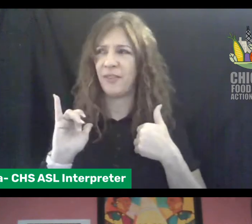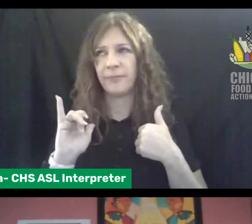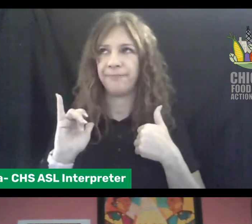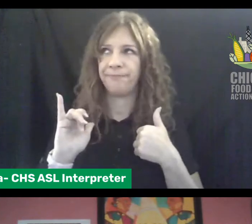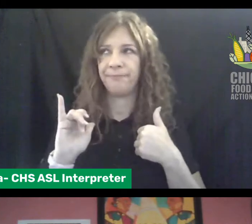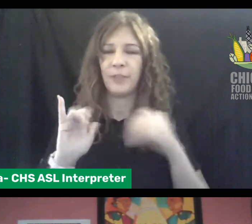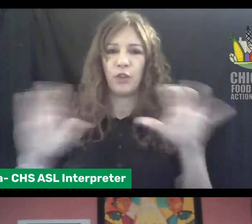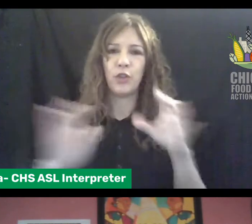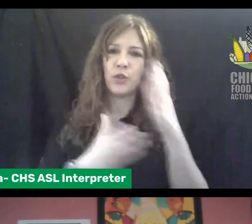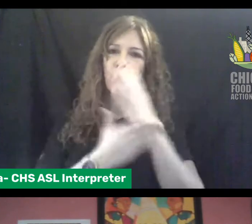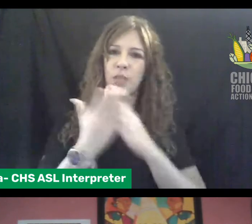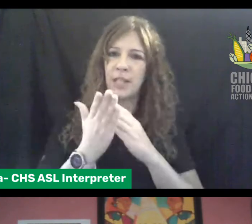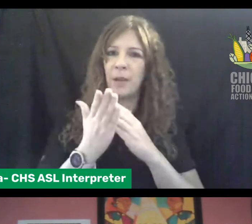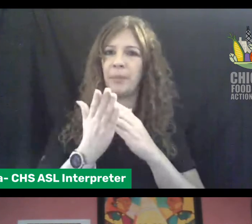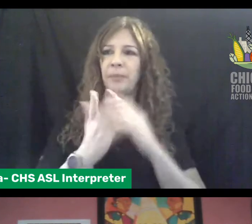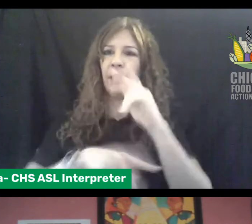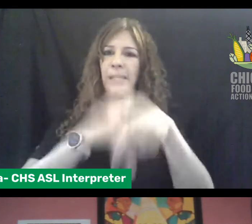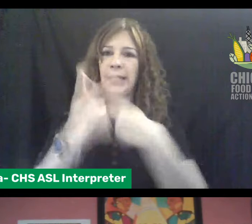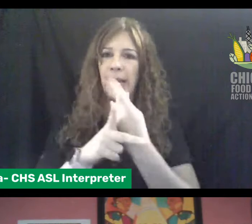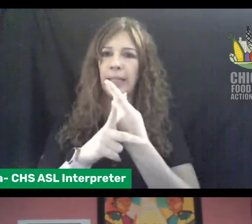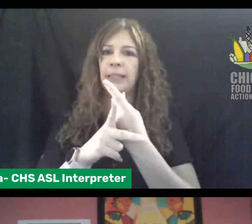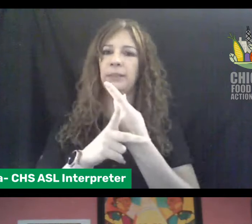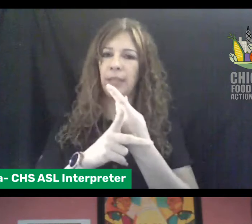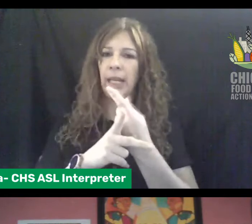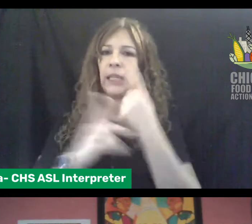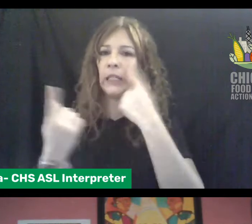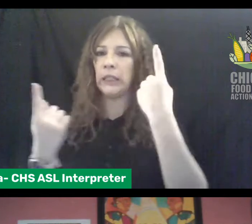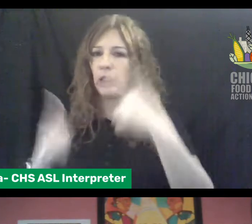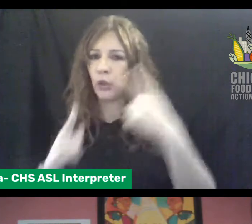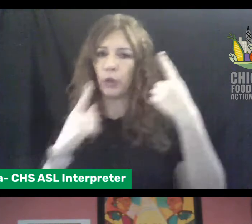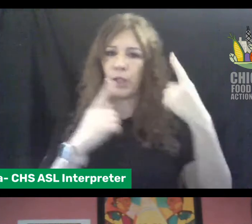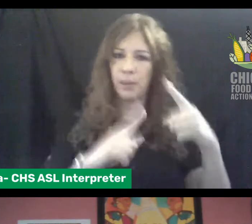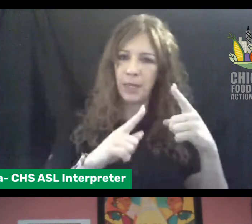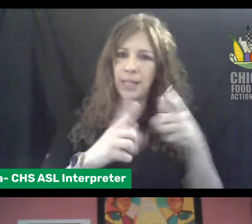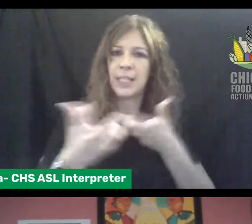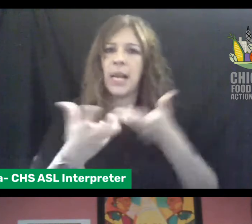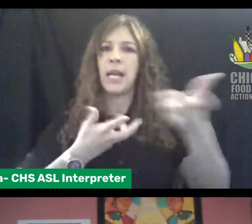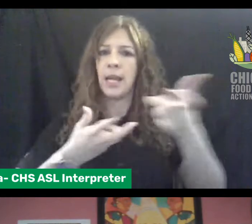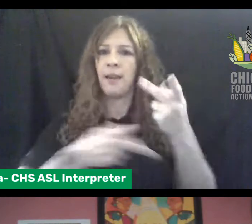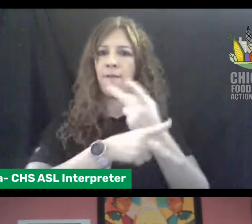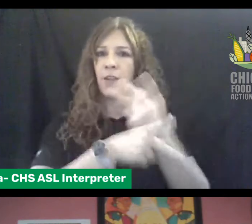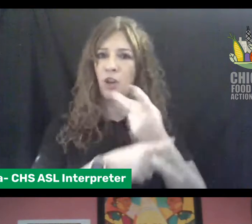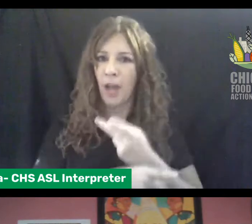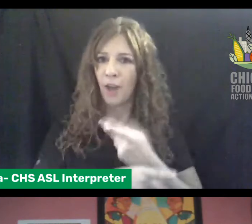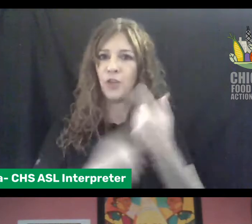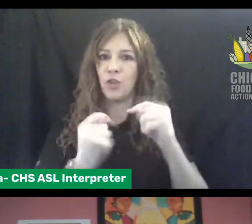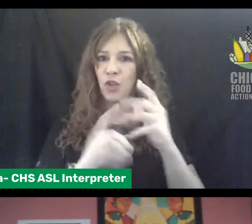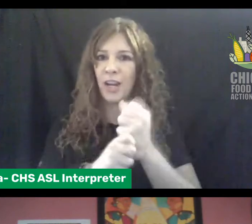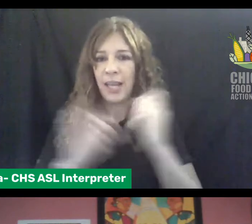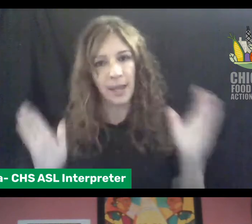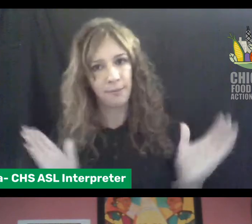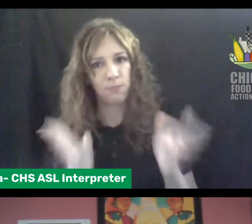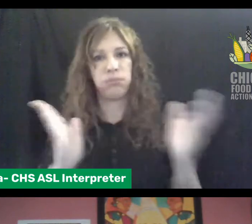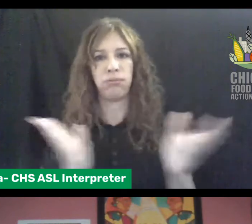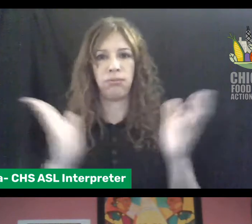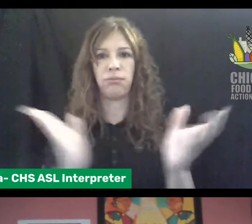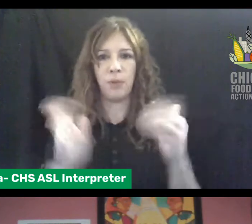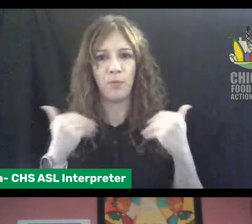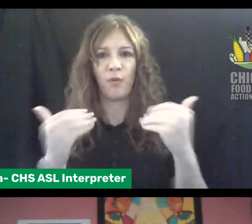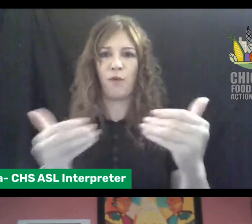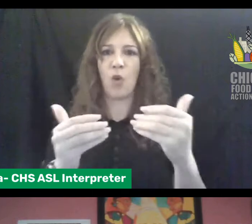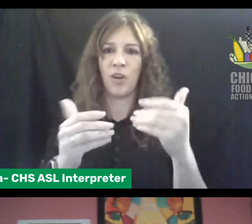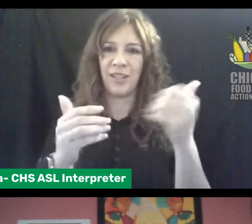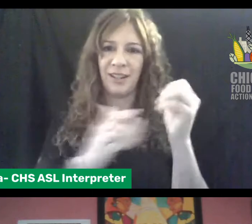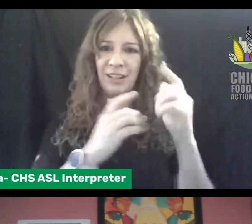algunos enlaces con la sociedad, con la misma sociedad, para poder impulsar las cooperativas. Y en eso creo que